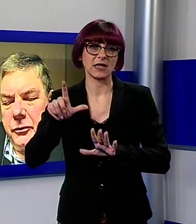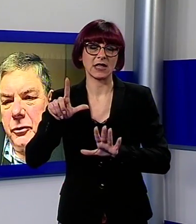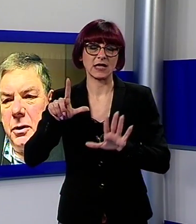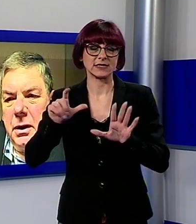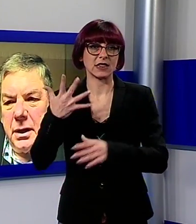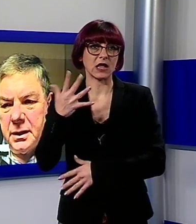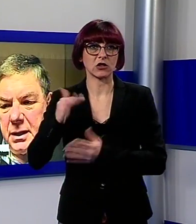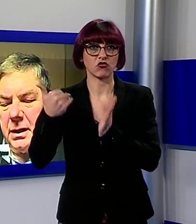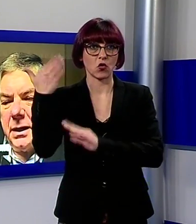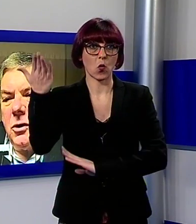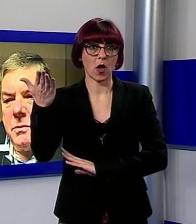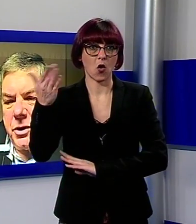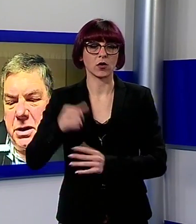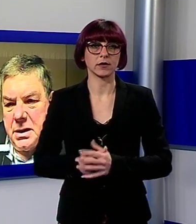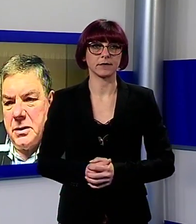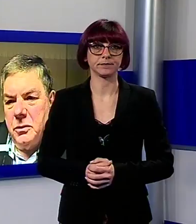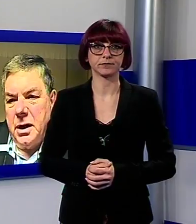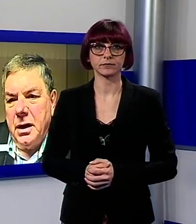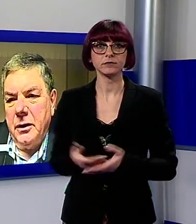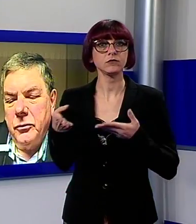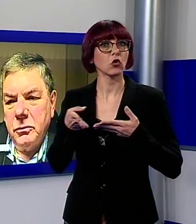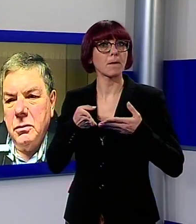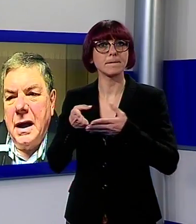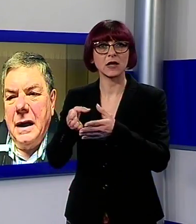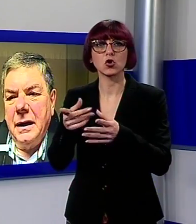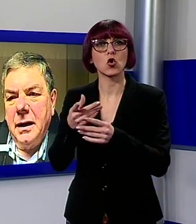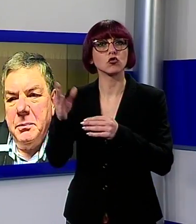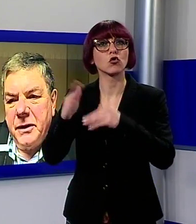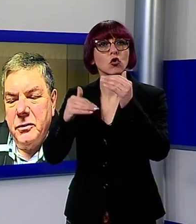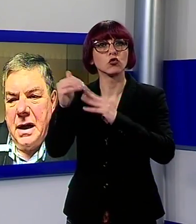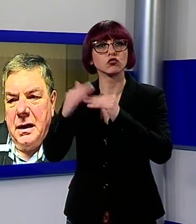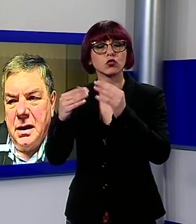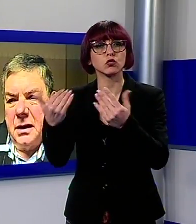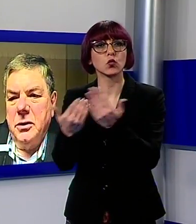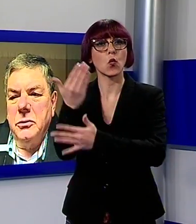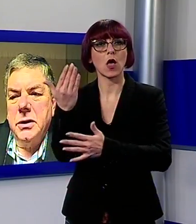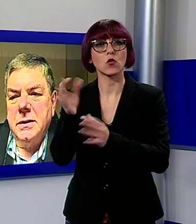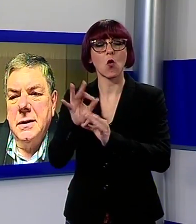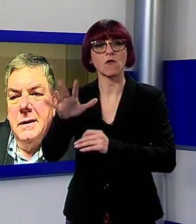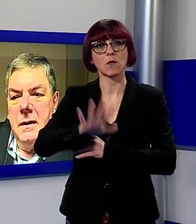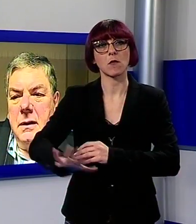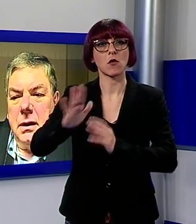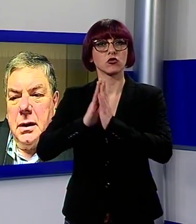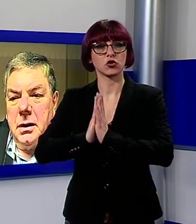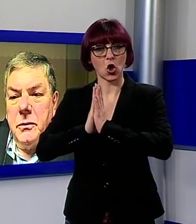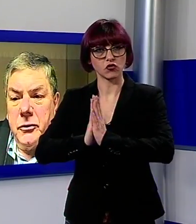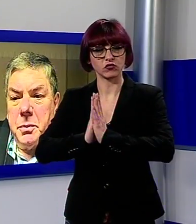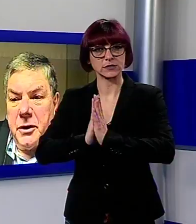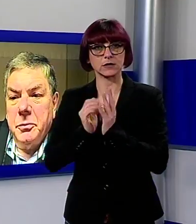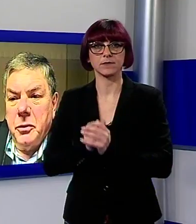percorso di ricompaginazione strutturale e pastorale della diocesi. e questo per